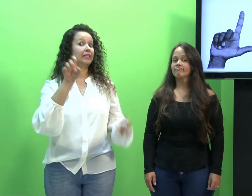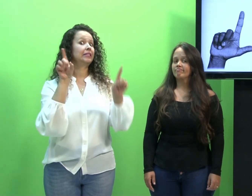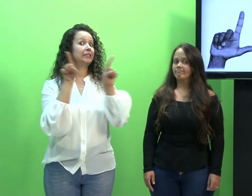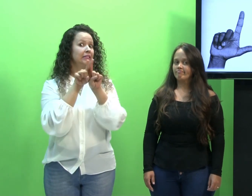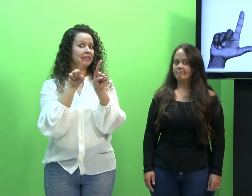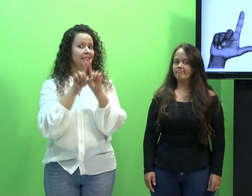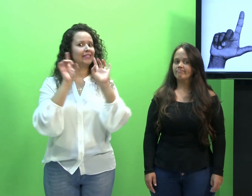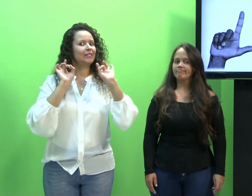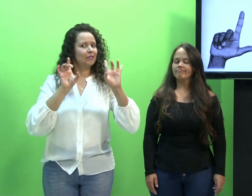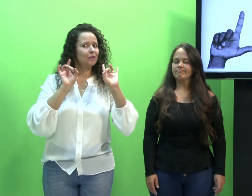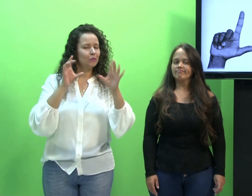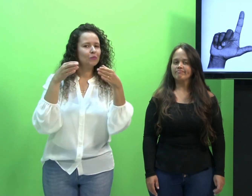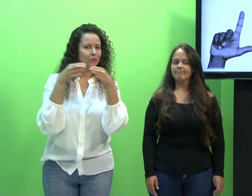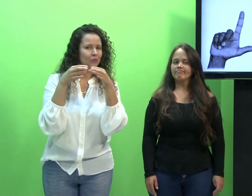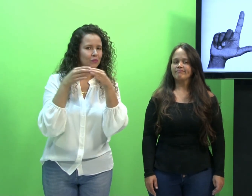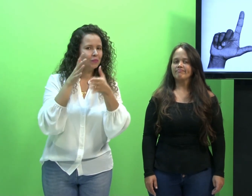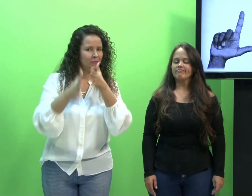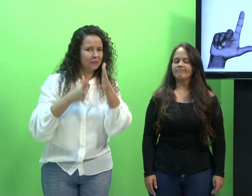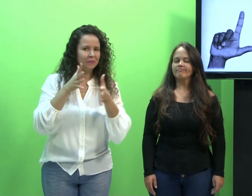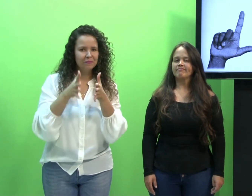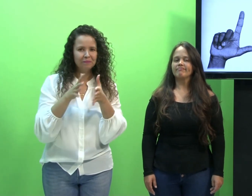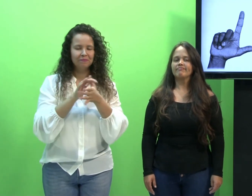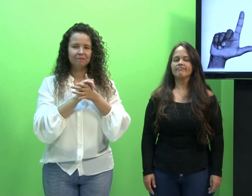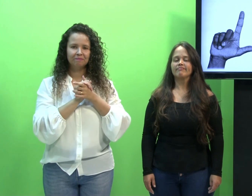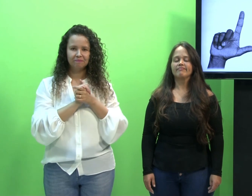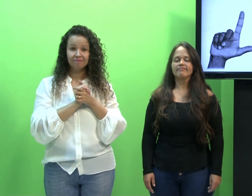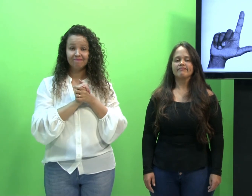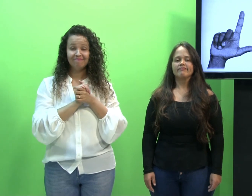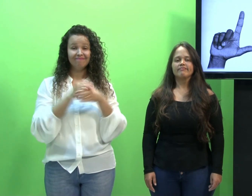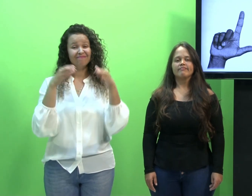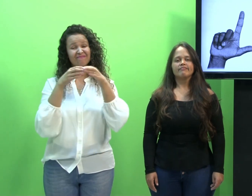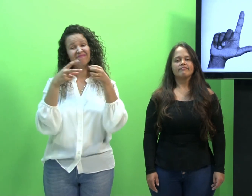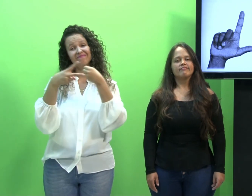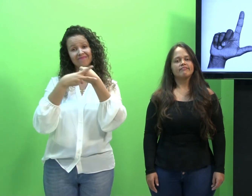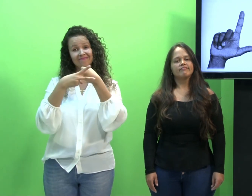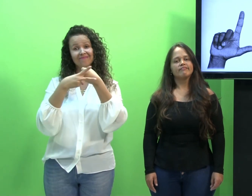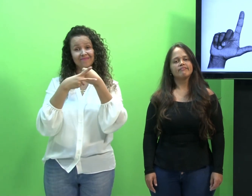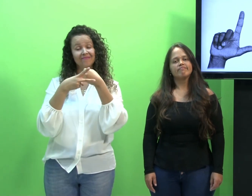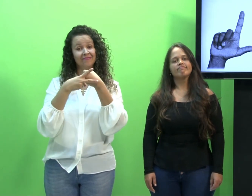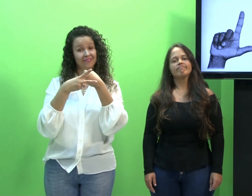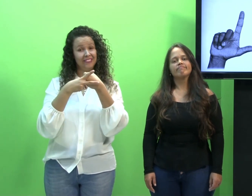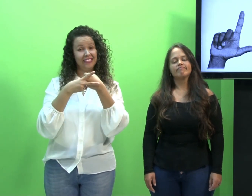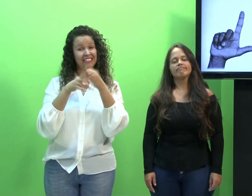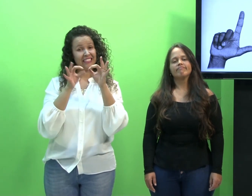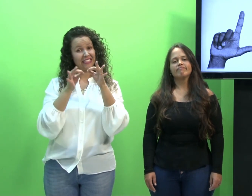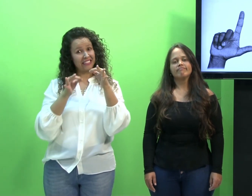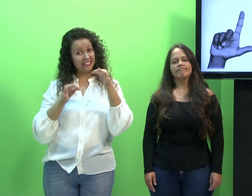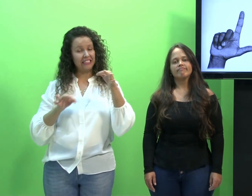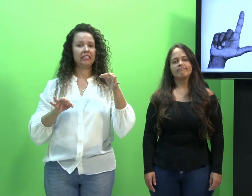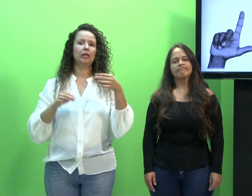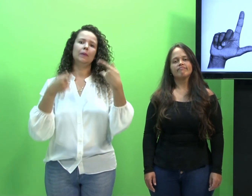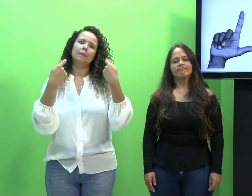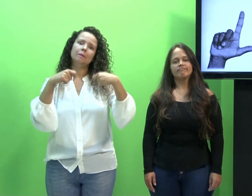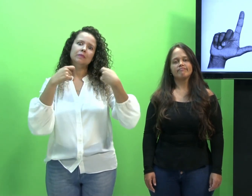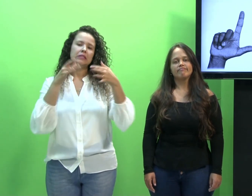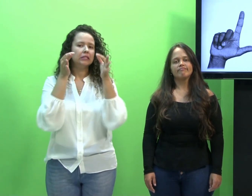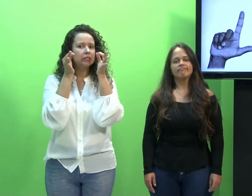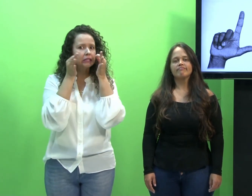de verbos da Libras. Esse grupo de verbos é mais complexo e exige que vocês prestem